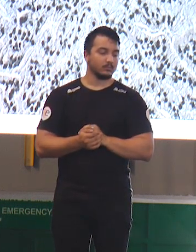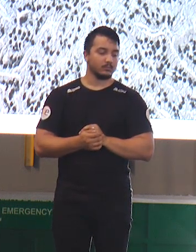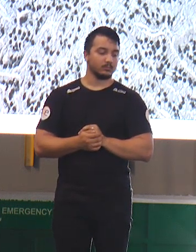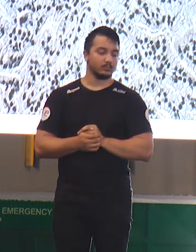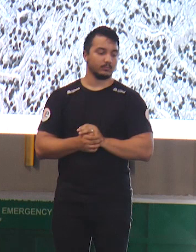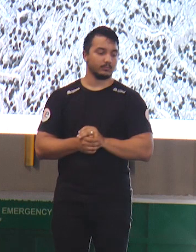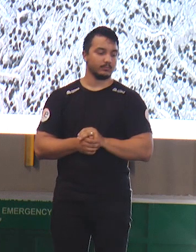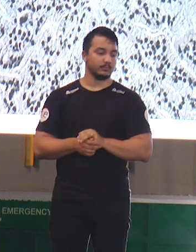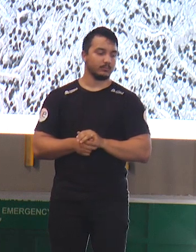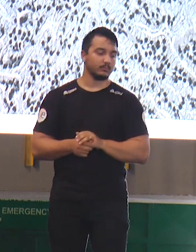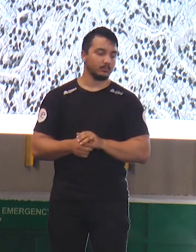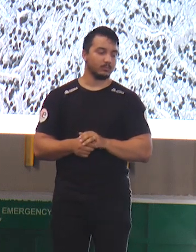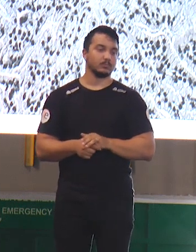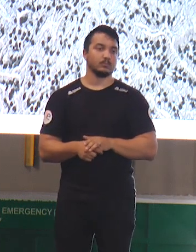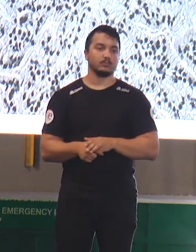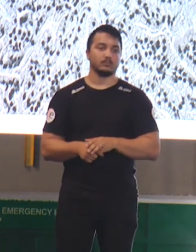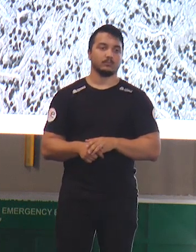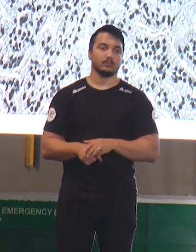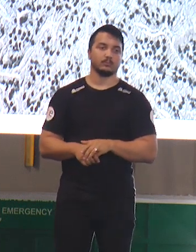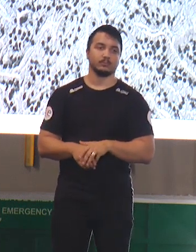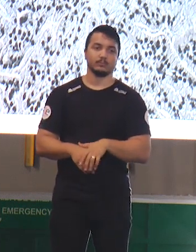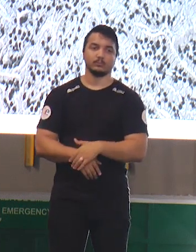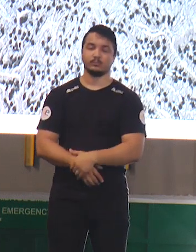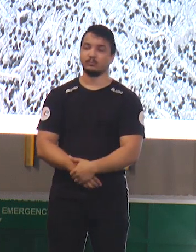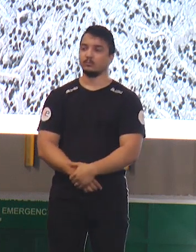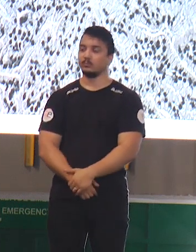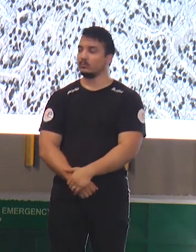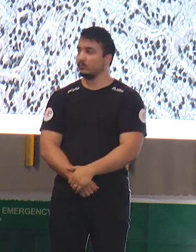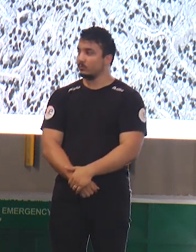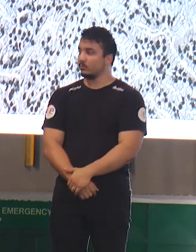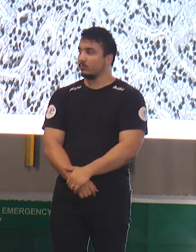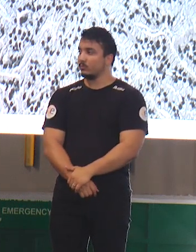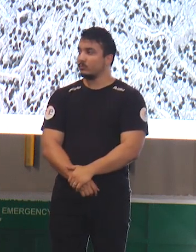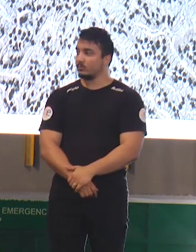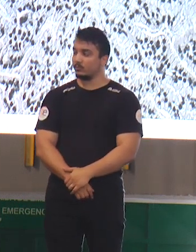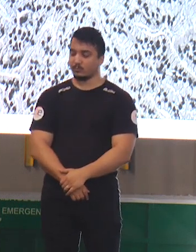Vou ver aqui só mais um bloco de perguntas, ligeiro bala.